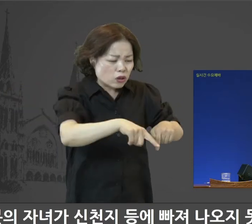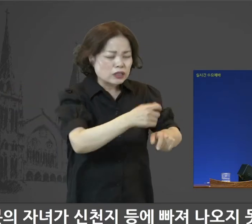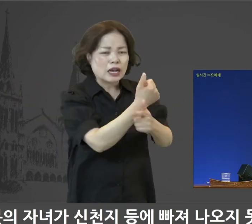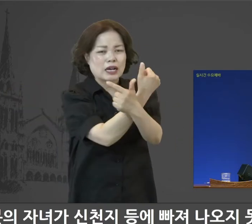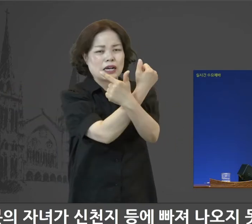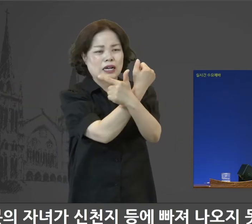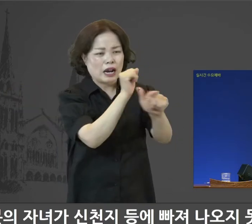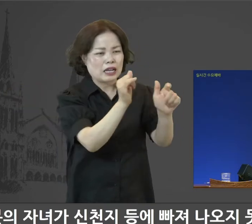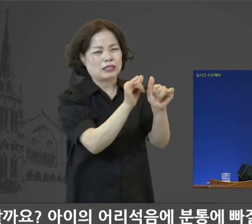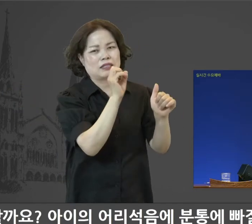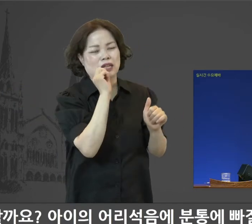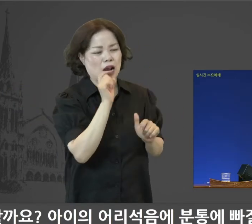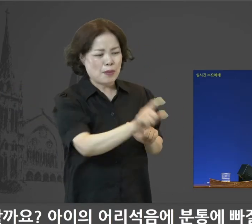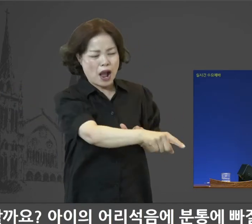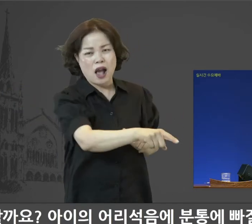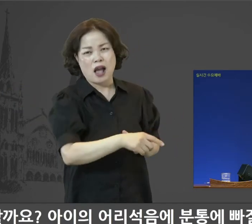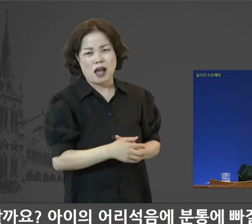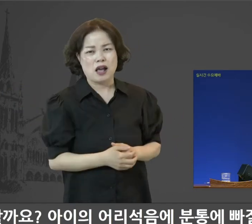갈라디아 사람들아.